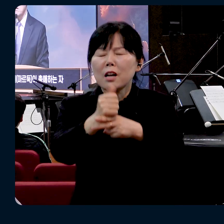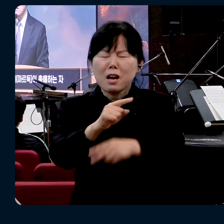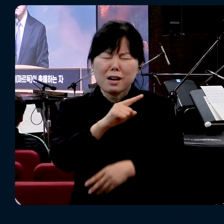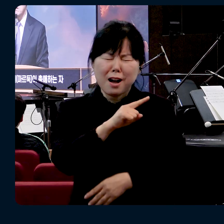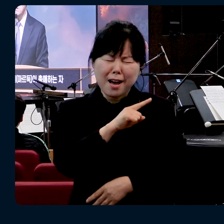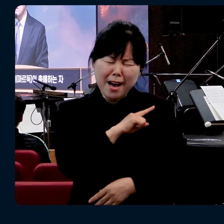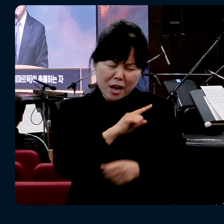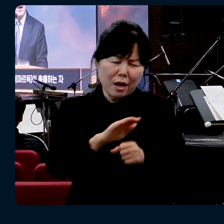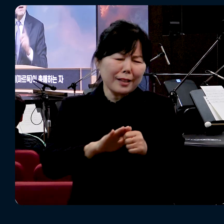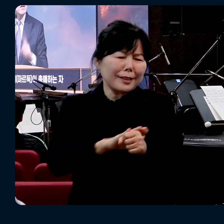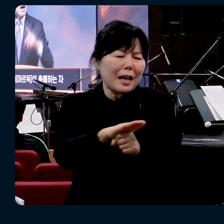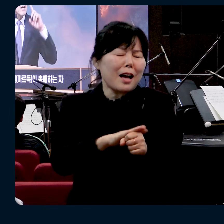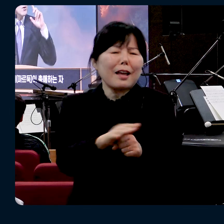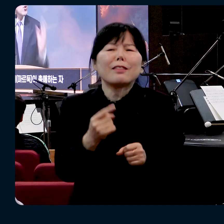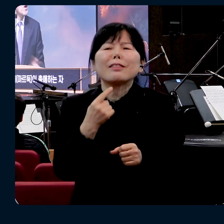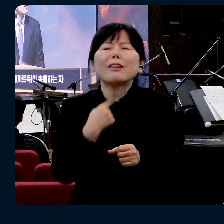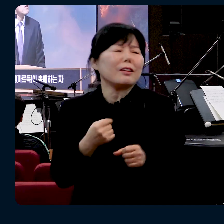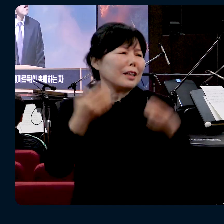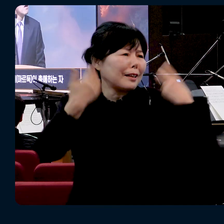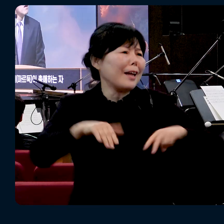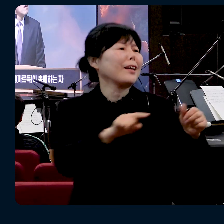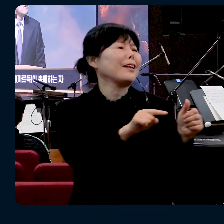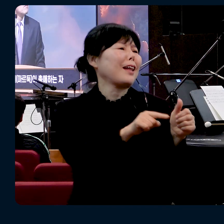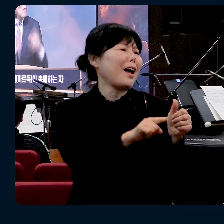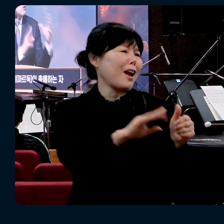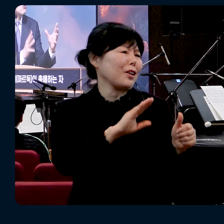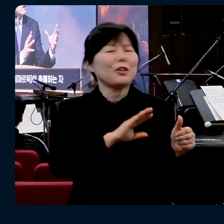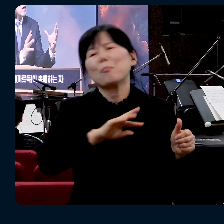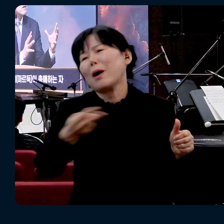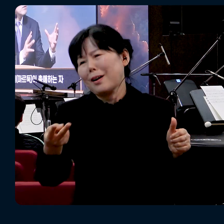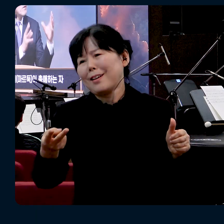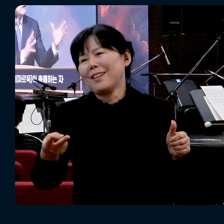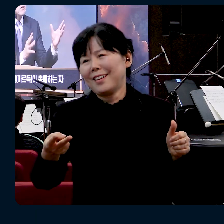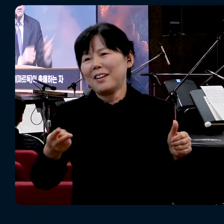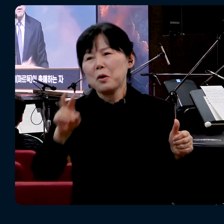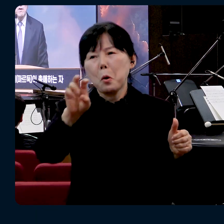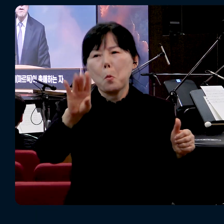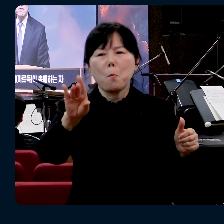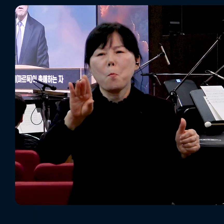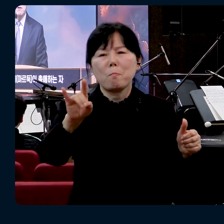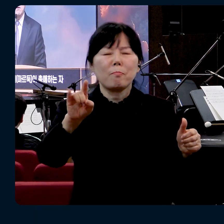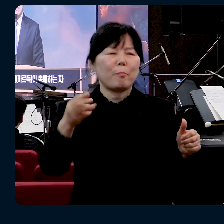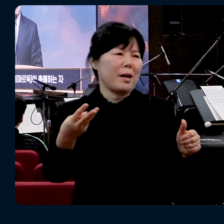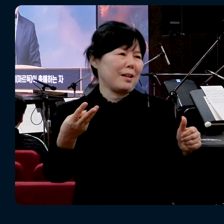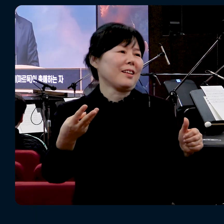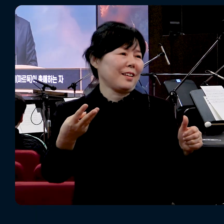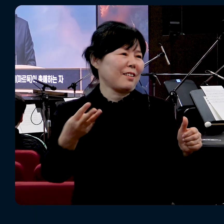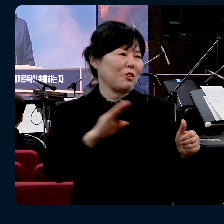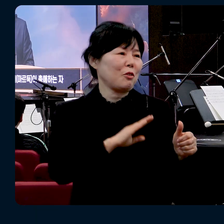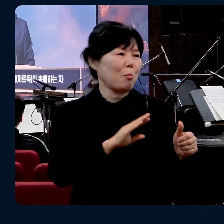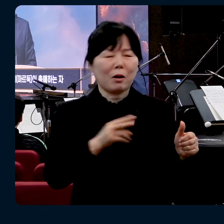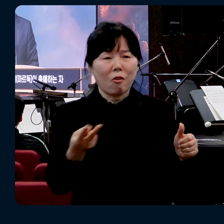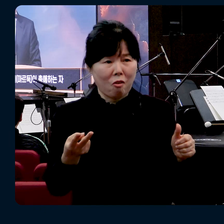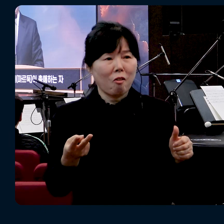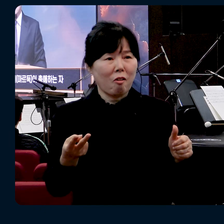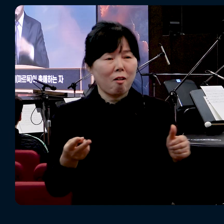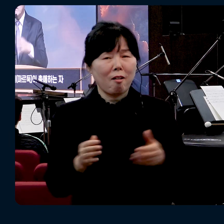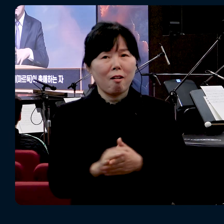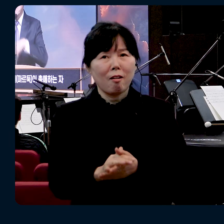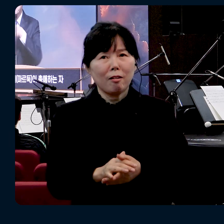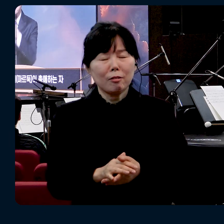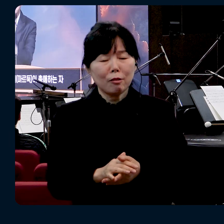뜻이에요. 벨이 가장 총애하는 자, 마르둑에 따른 이름이 벨이죠. 예. 자,